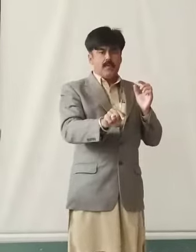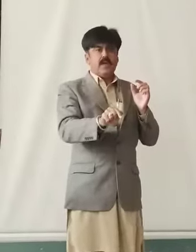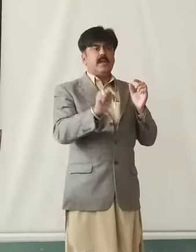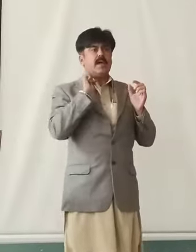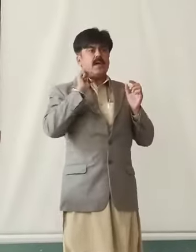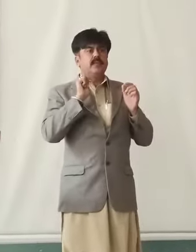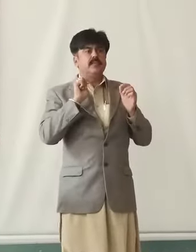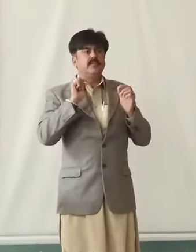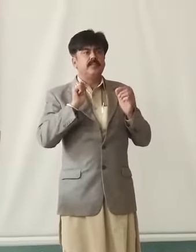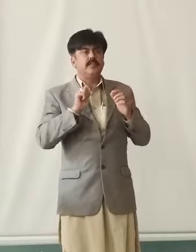ऑडियोमीटर का,